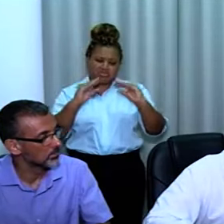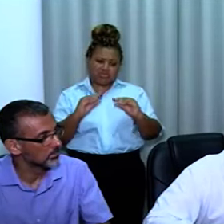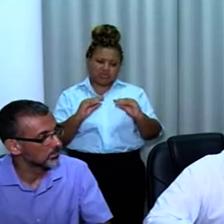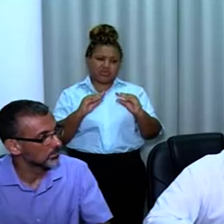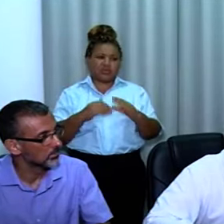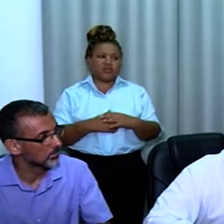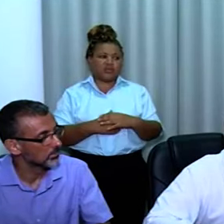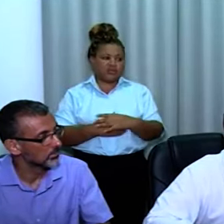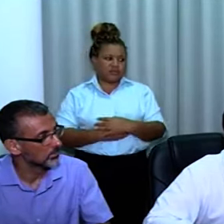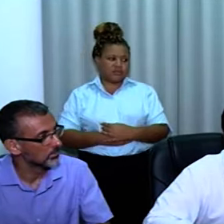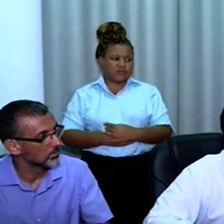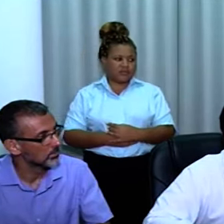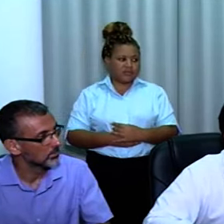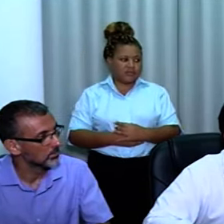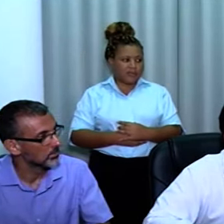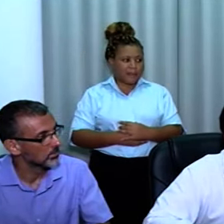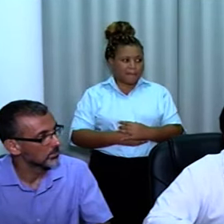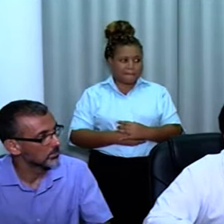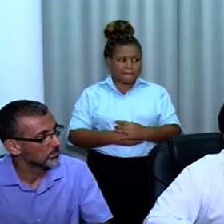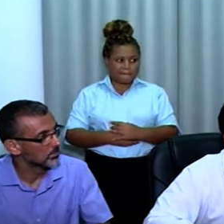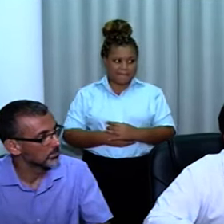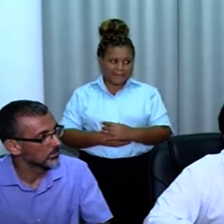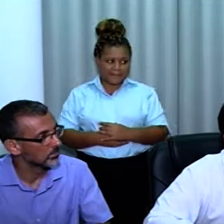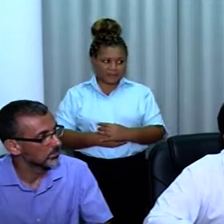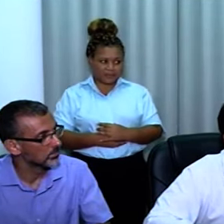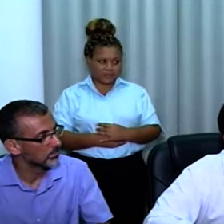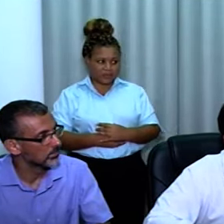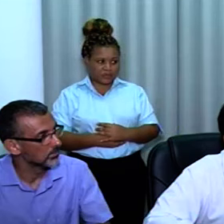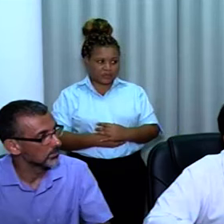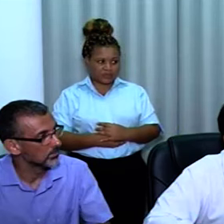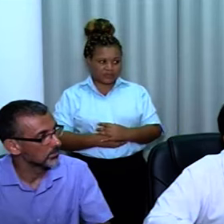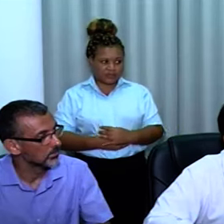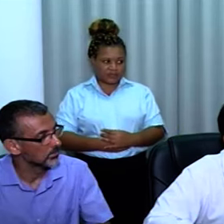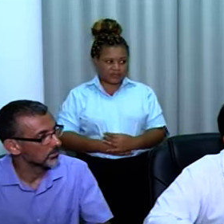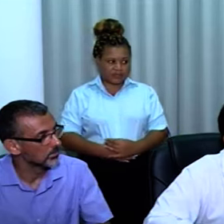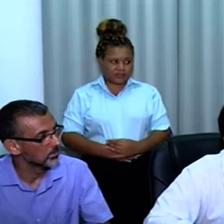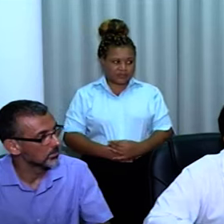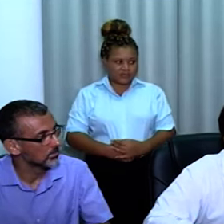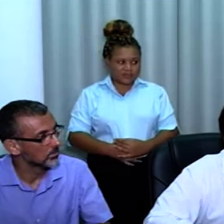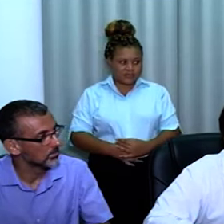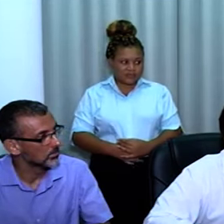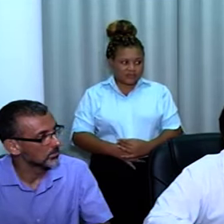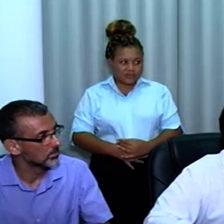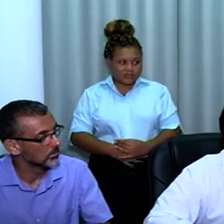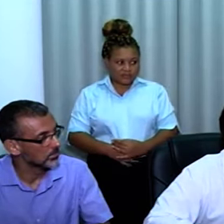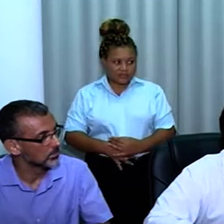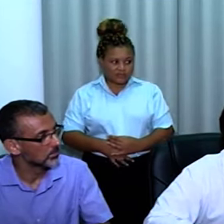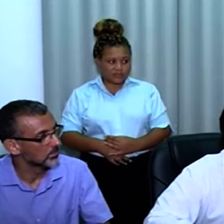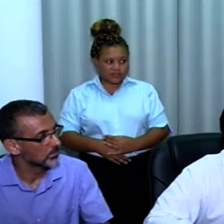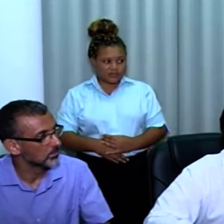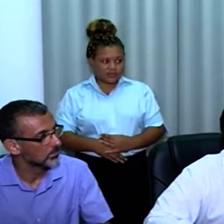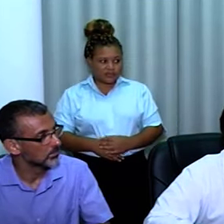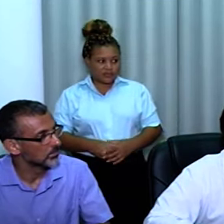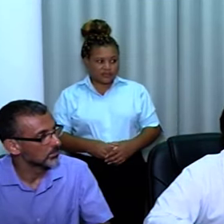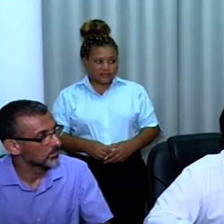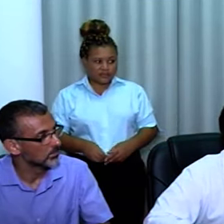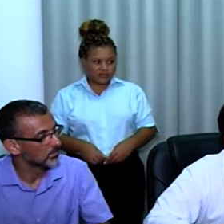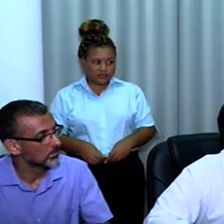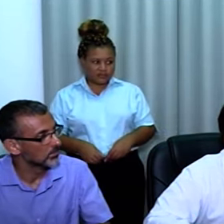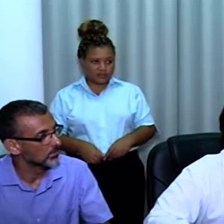Peut demander vous avez beaucoup de textes là qui arrivent si un certain dix monde qui a confirmé ou bien l'autre qui a confirmé il arrive ici en